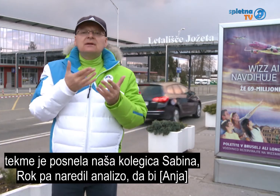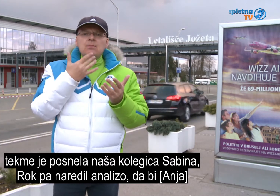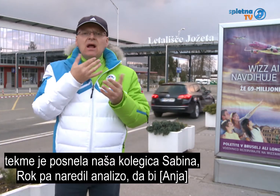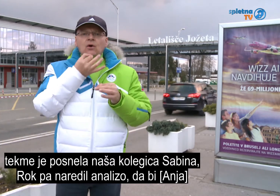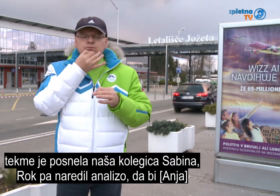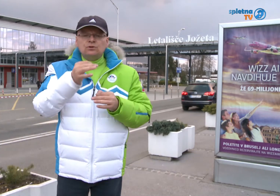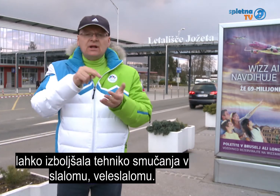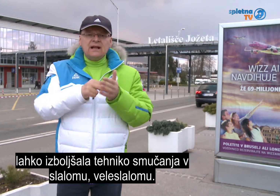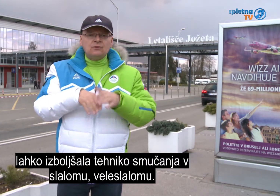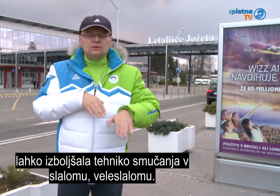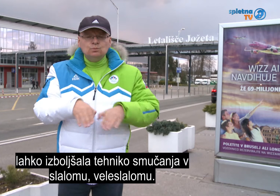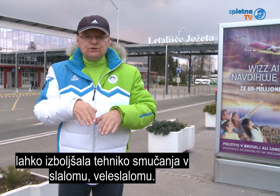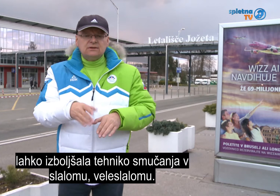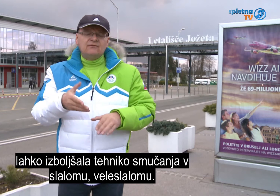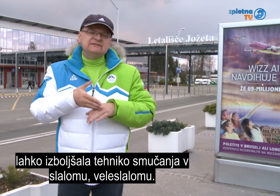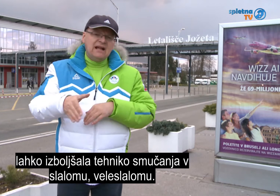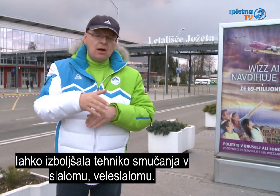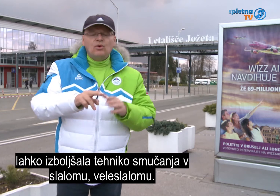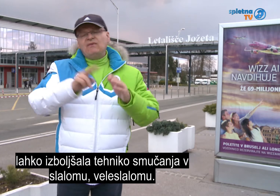kyllä tu ja niin on jo ja